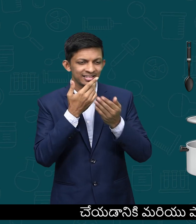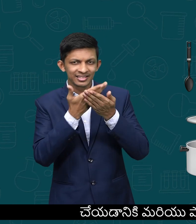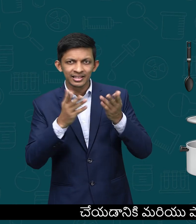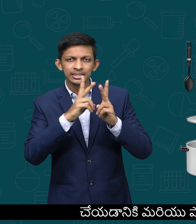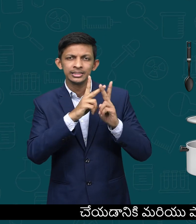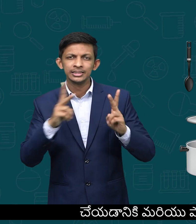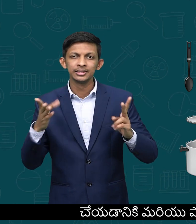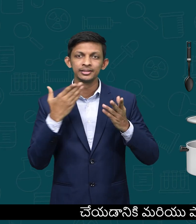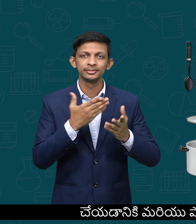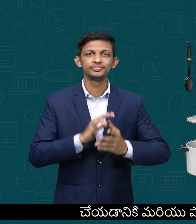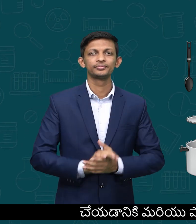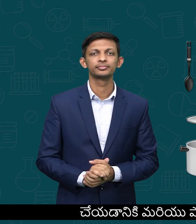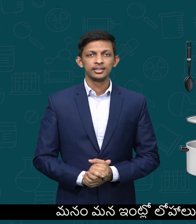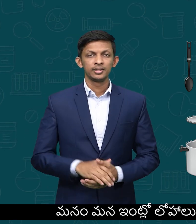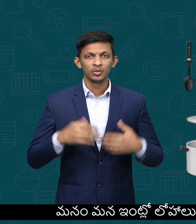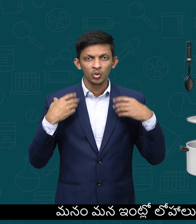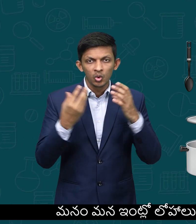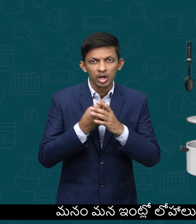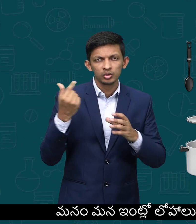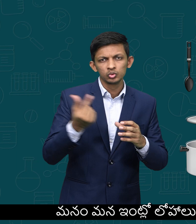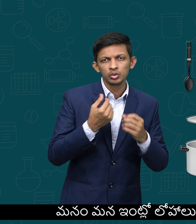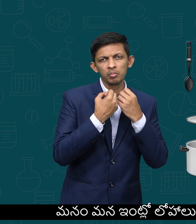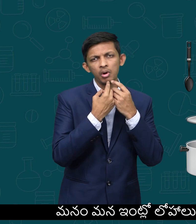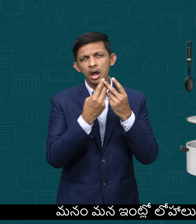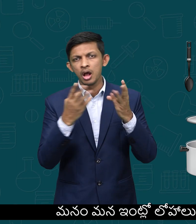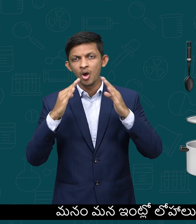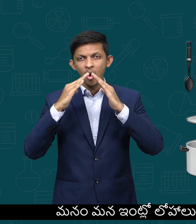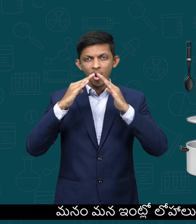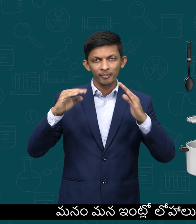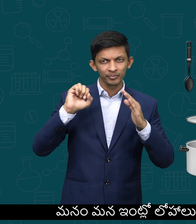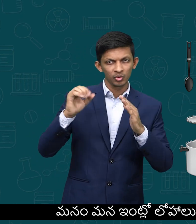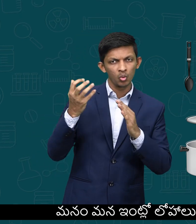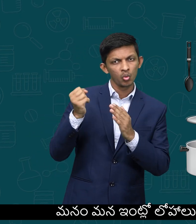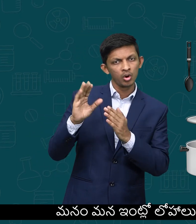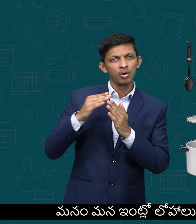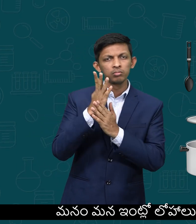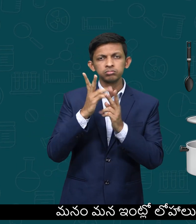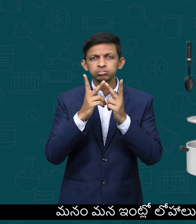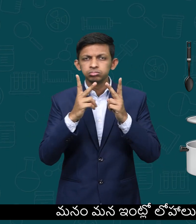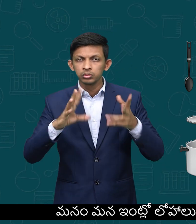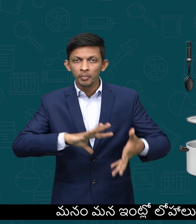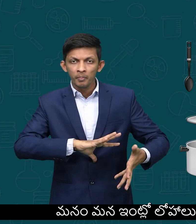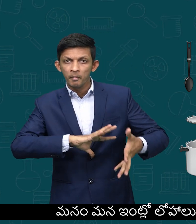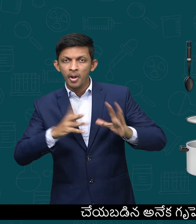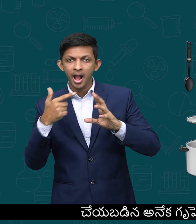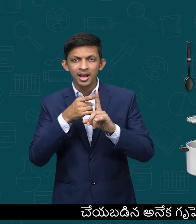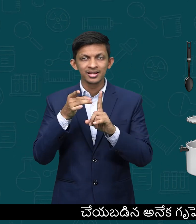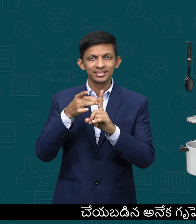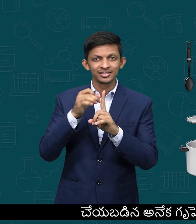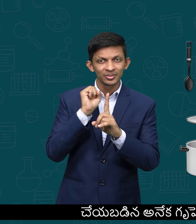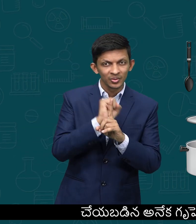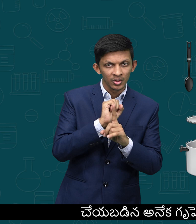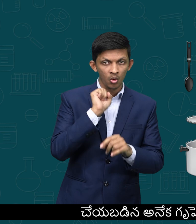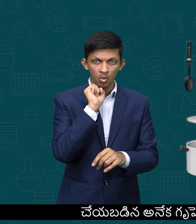పాత్రల తయారీకి ఉపయోగిస్తాము. మనం మన ఇంట్లో లోహాలు మరియు వాటి మిశ్రమాలతో తయారు